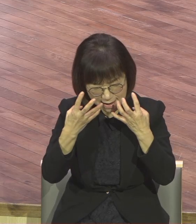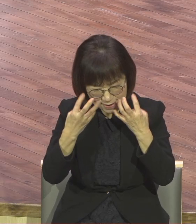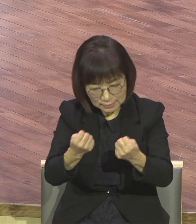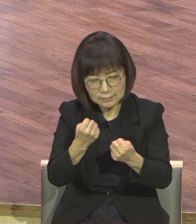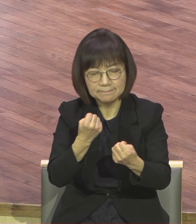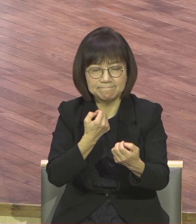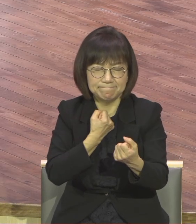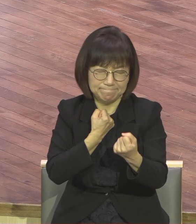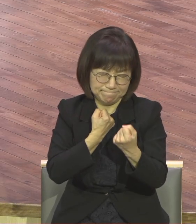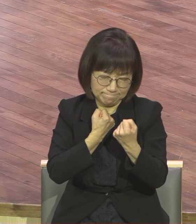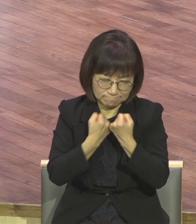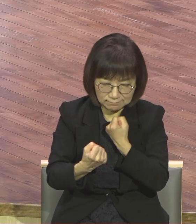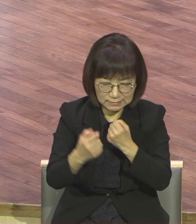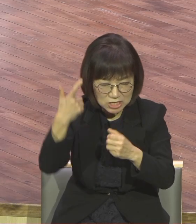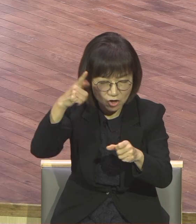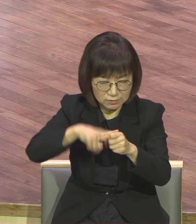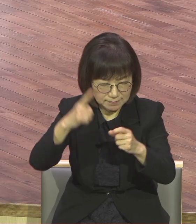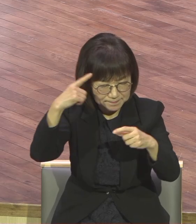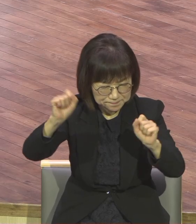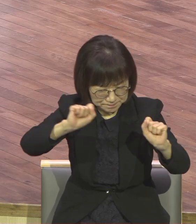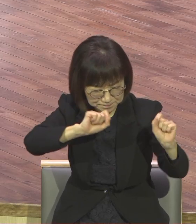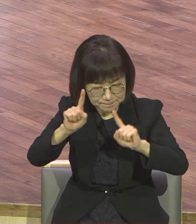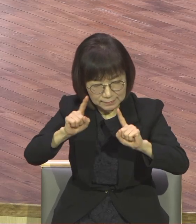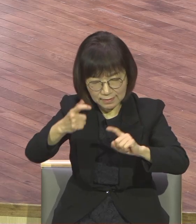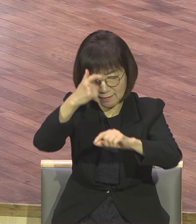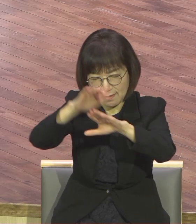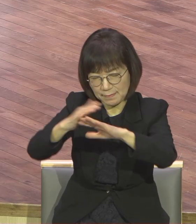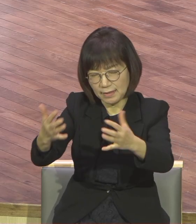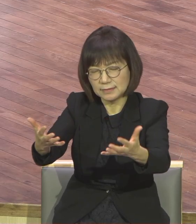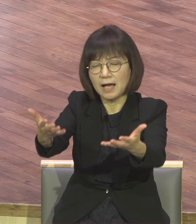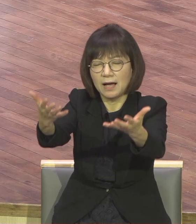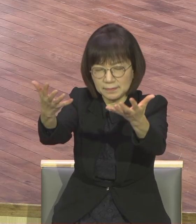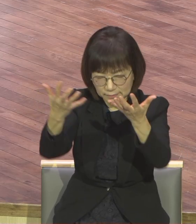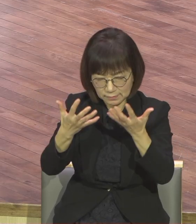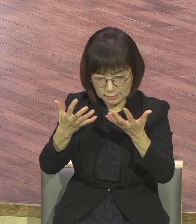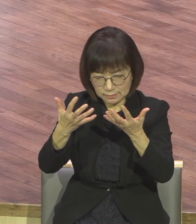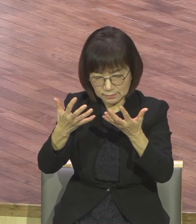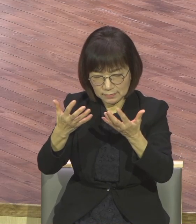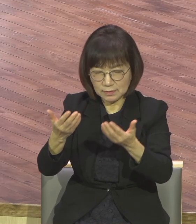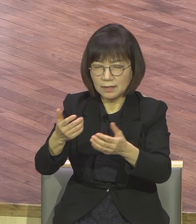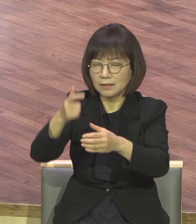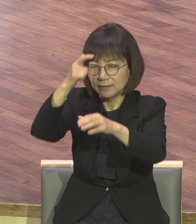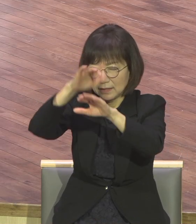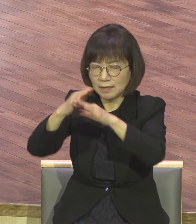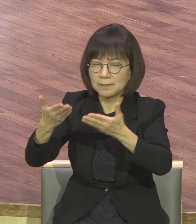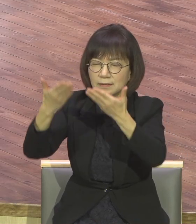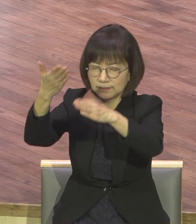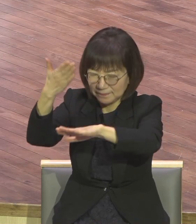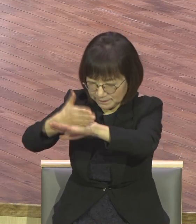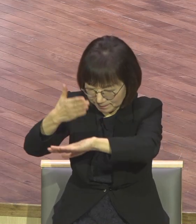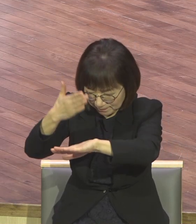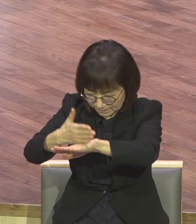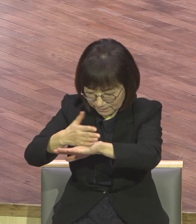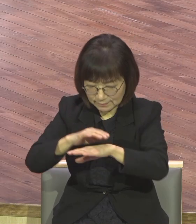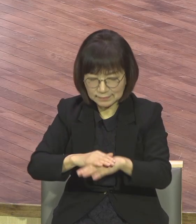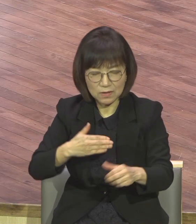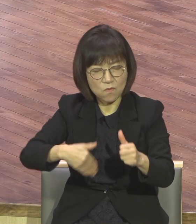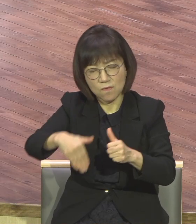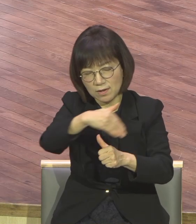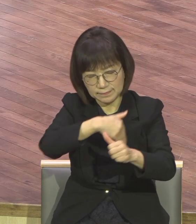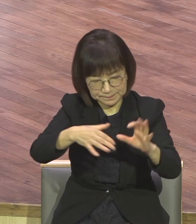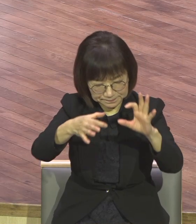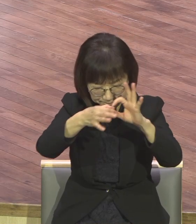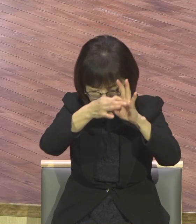불구하고 영적으로 깨어서 예배하게 하시니 감사합니다. 우리 모든 성도들 이런 환경을 다